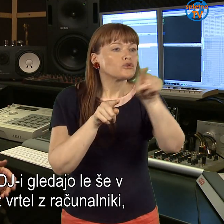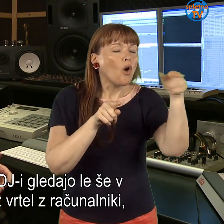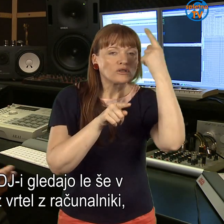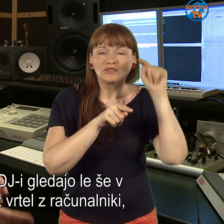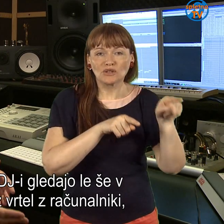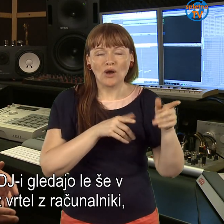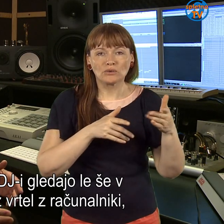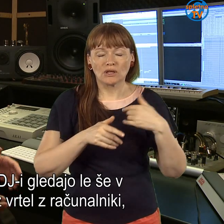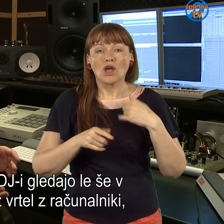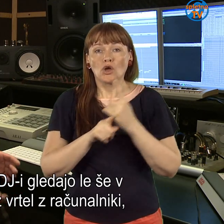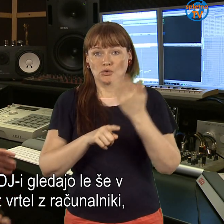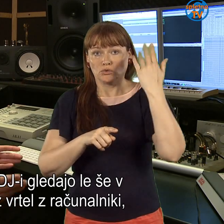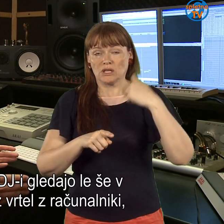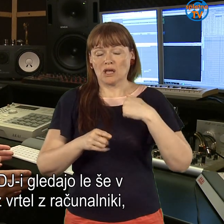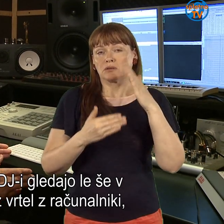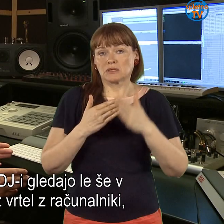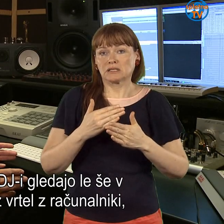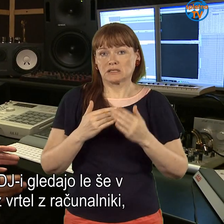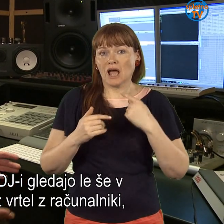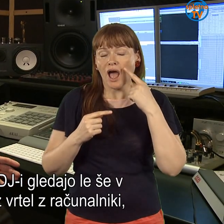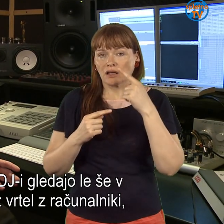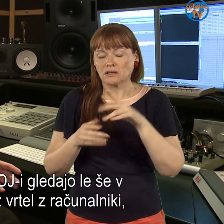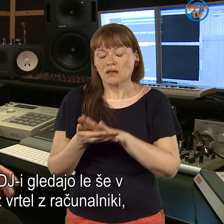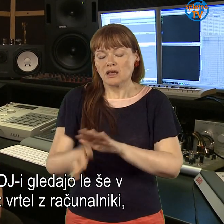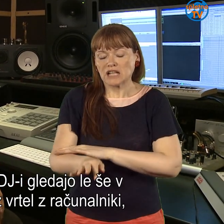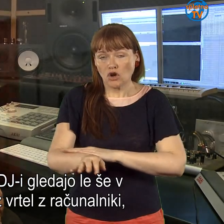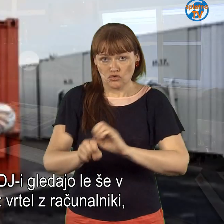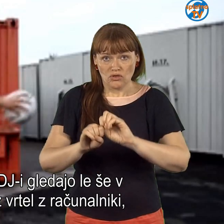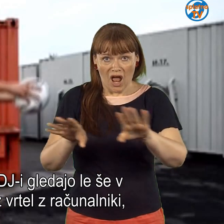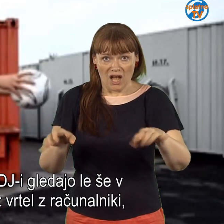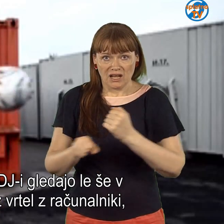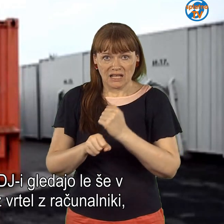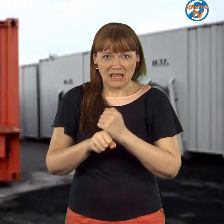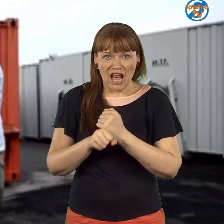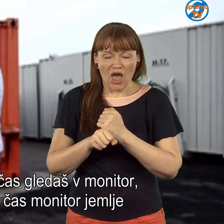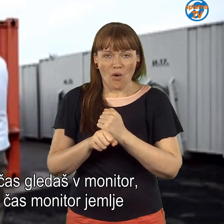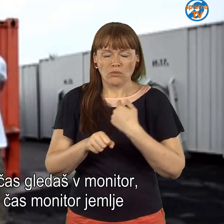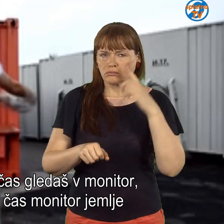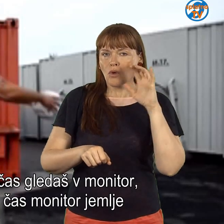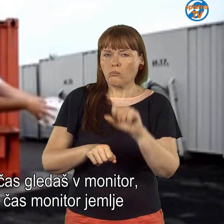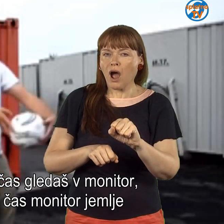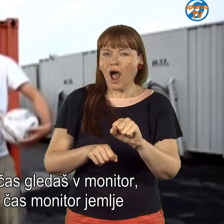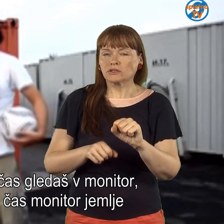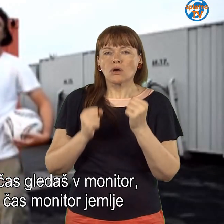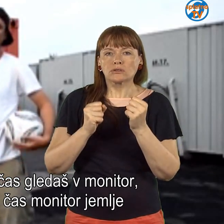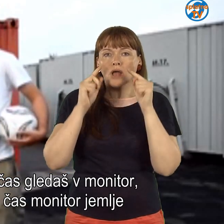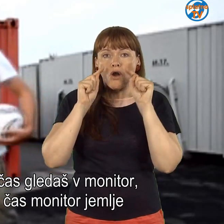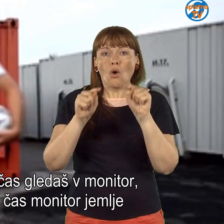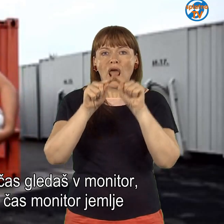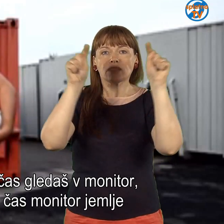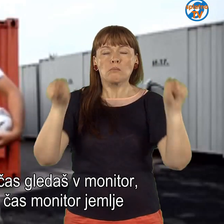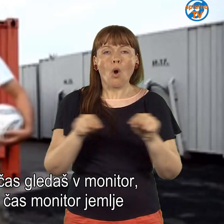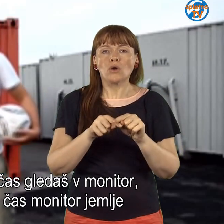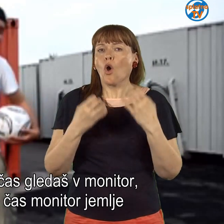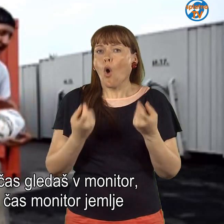recimo jaz tudi, jaz sem šel nazaj na vinile, ampak ko sem vrtel z računalniki, sem opazil, da skozi gledaš v monitor,